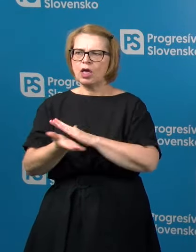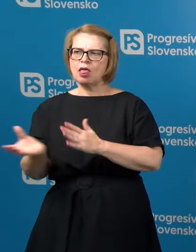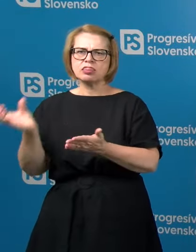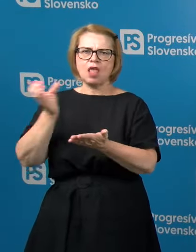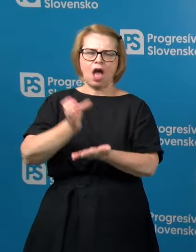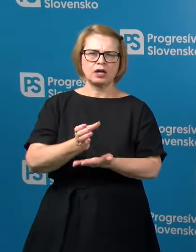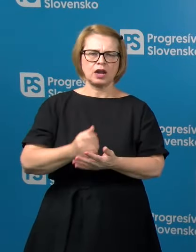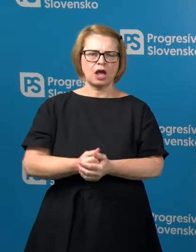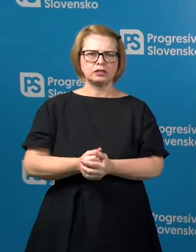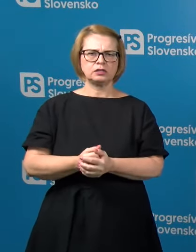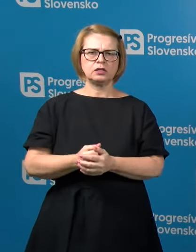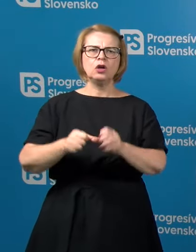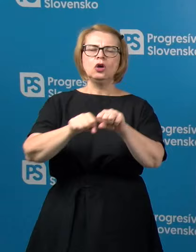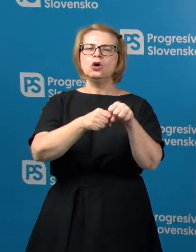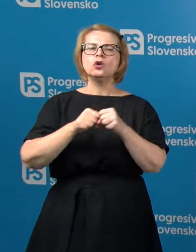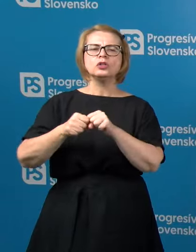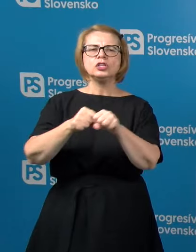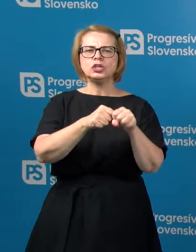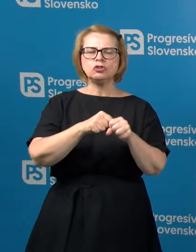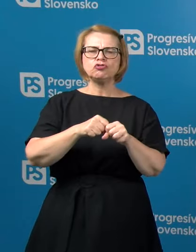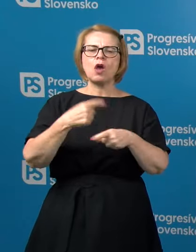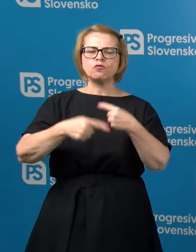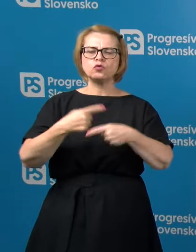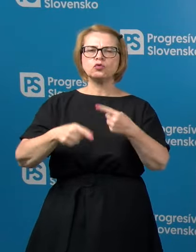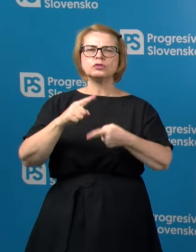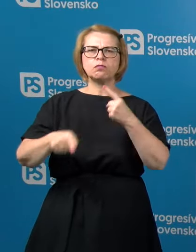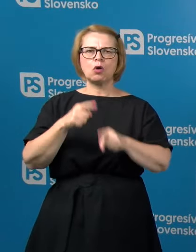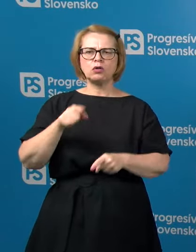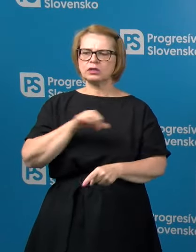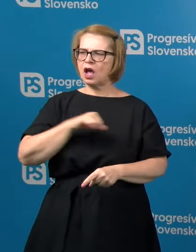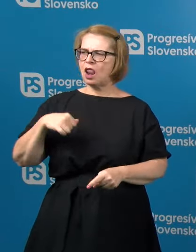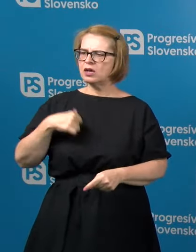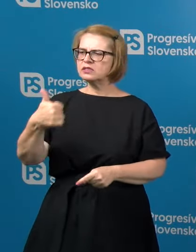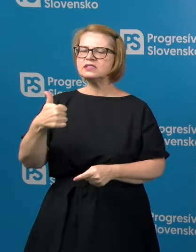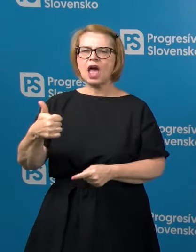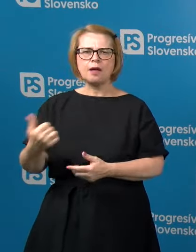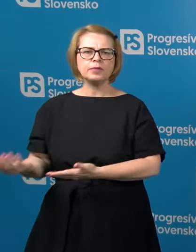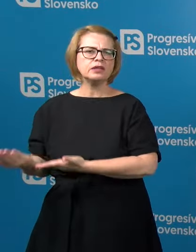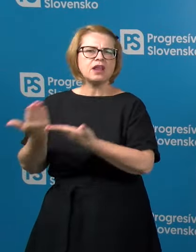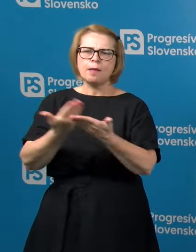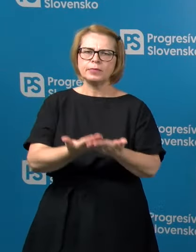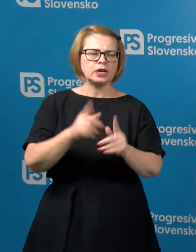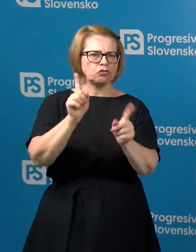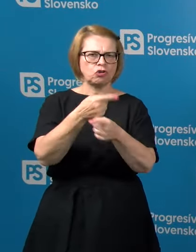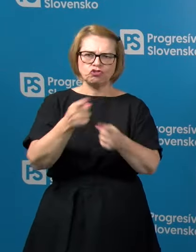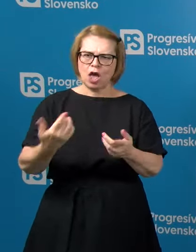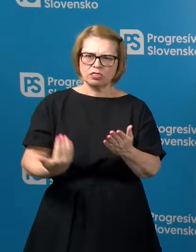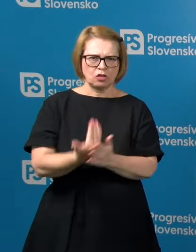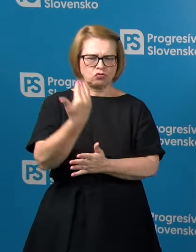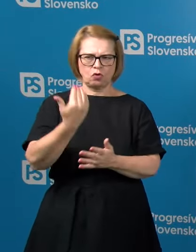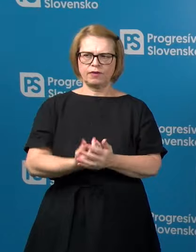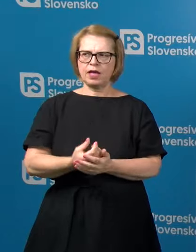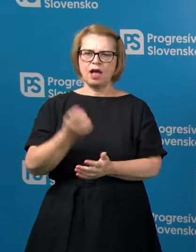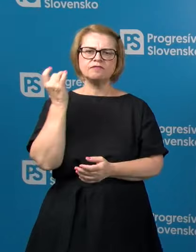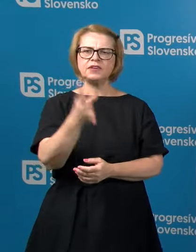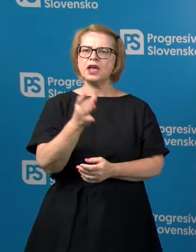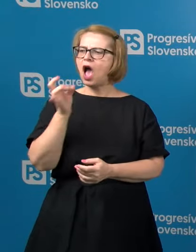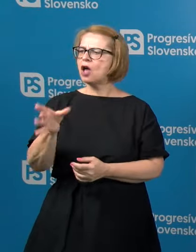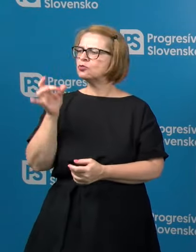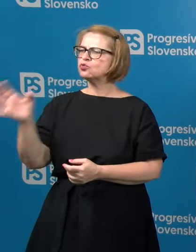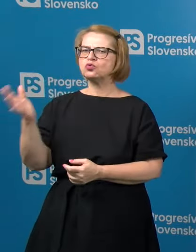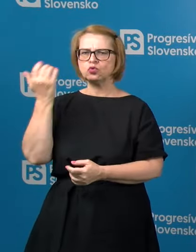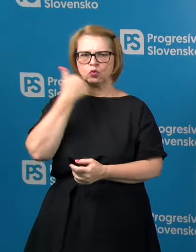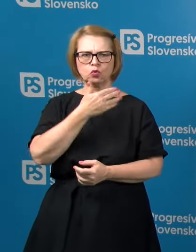nahradiť. Rozbijajú fungujúce politiky, ale sami neprinášajú žiadne nové. A vyhadzujú ľudí, ale